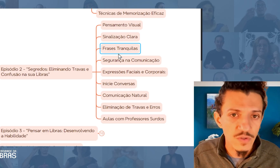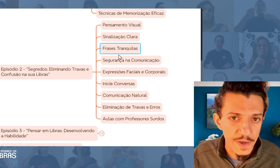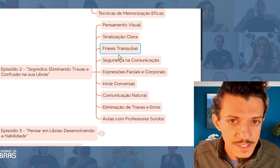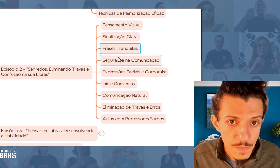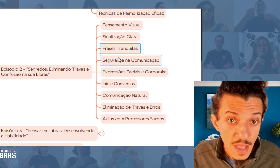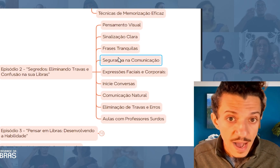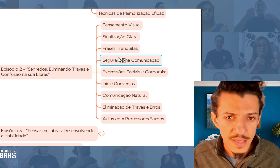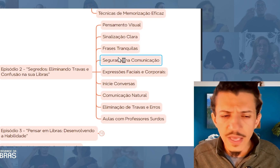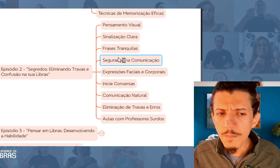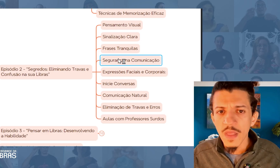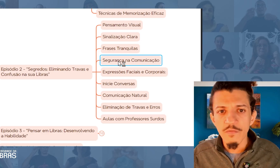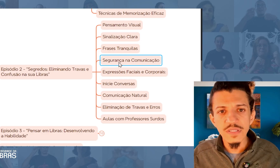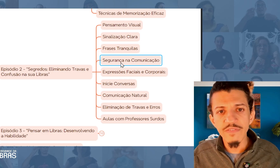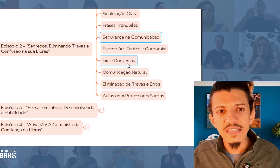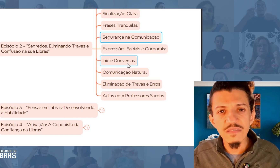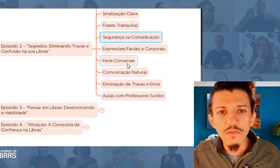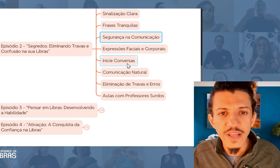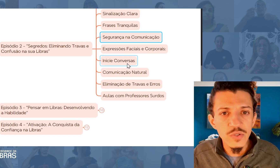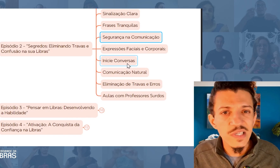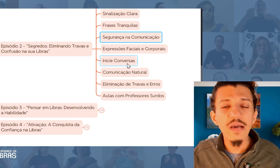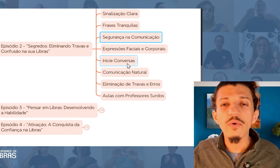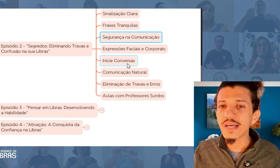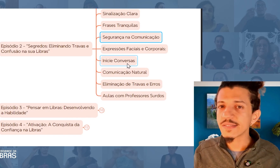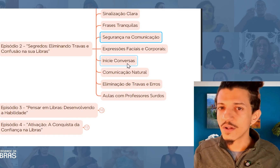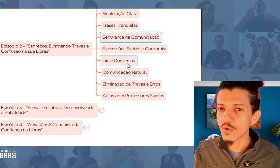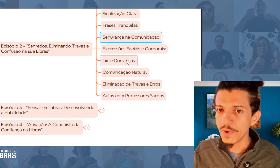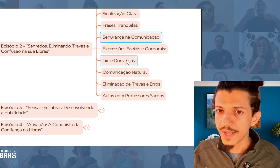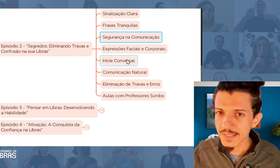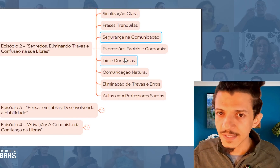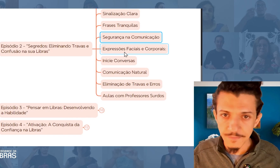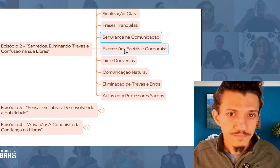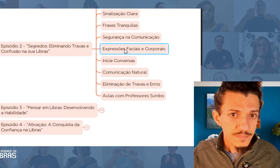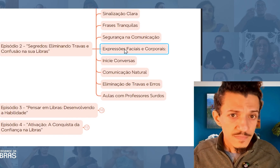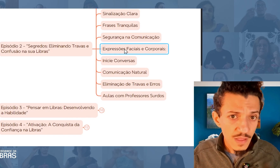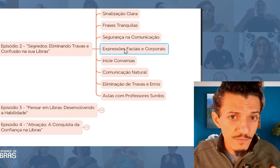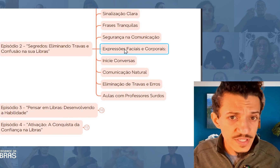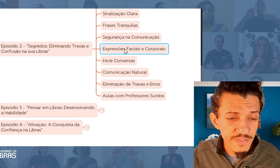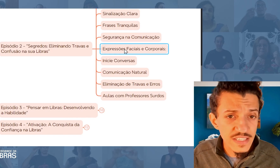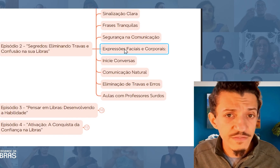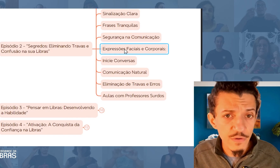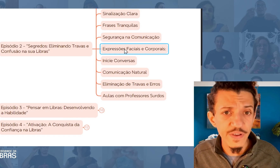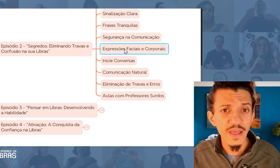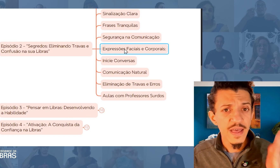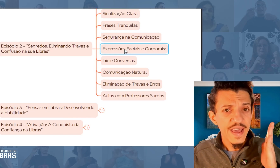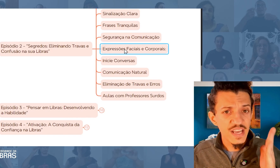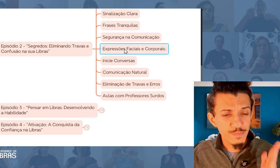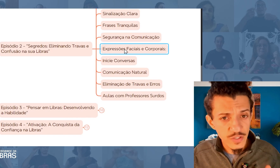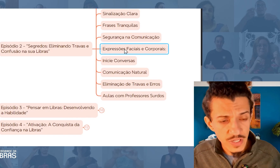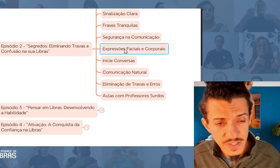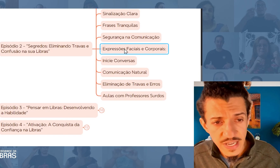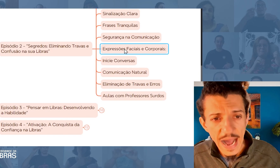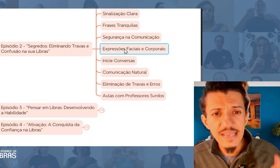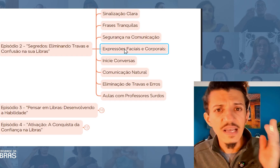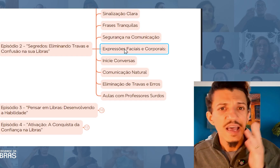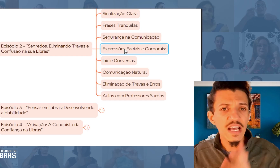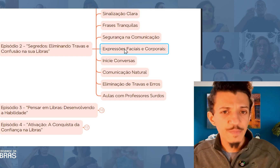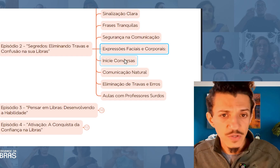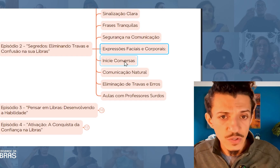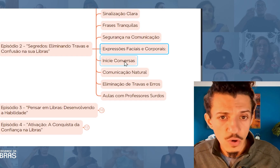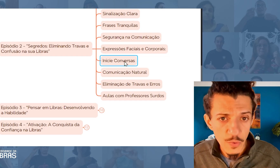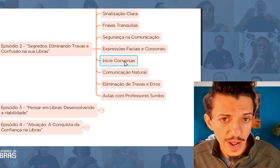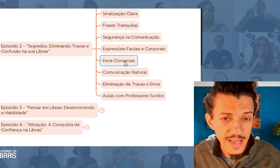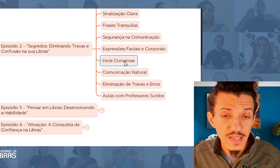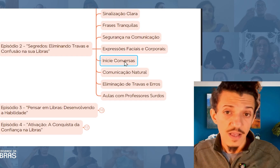de histórias. Aqui você vai desenvolver a sua segurança na comunicação. Você vai desenvolver expressões faciais,